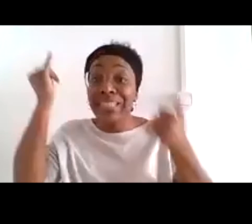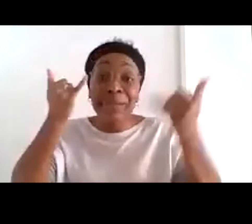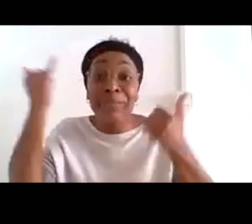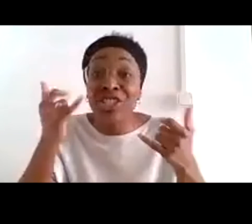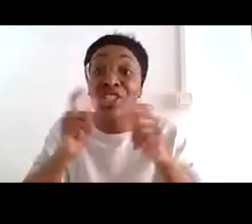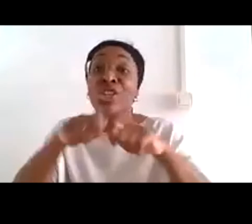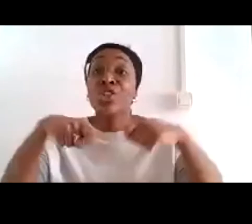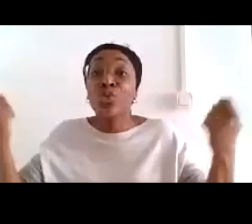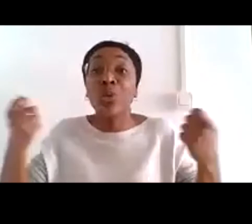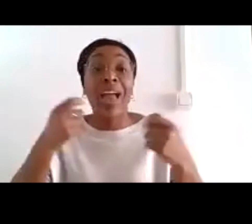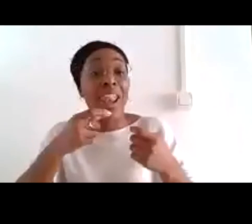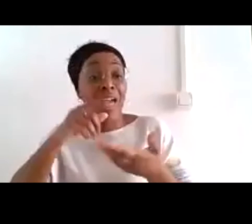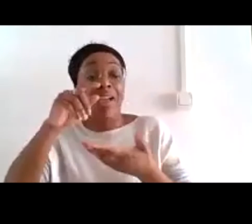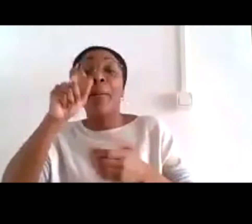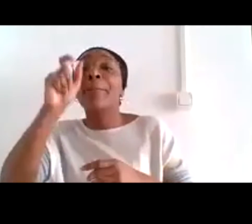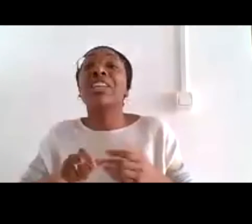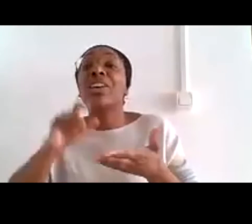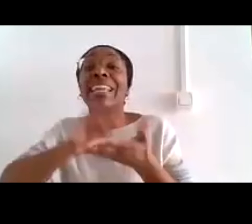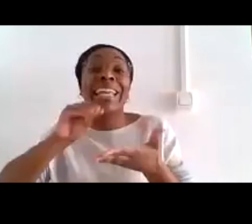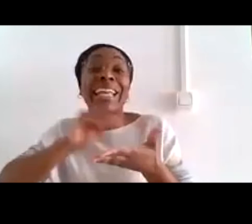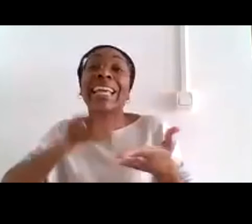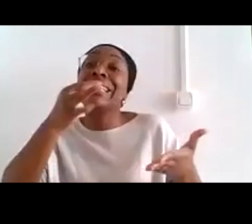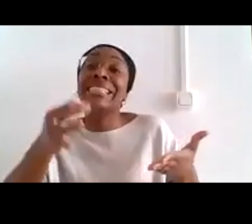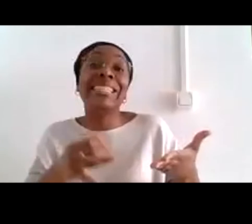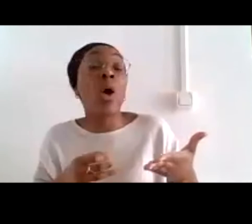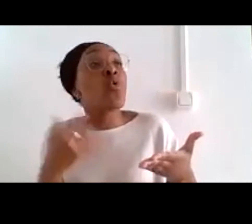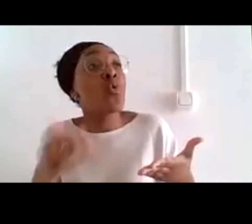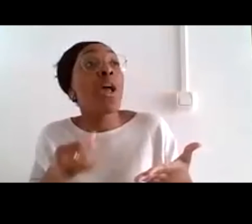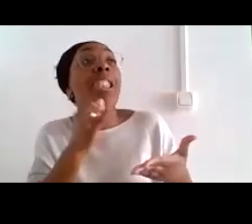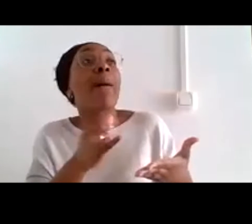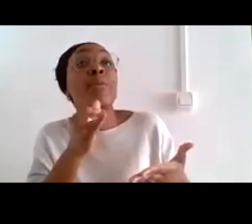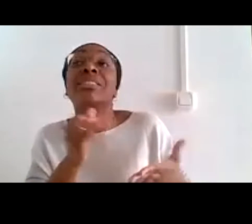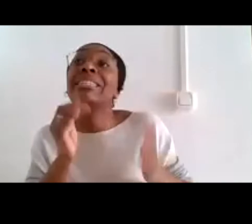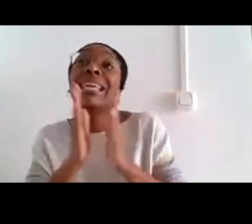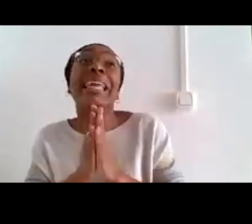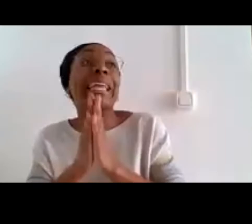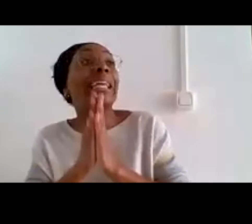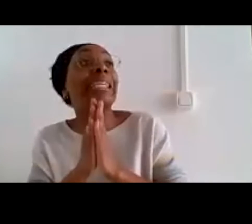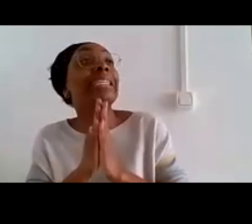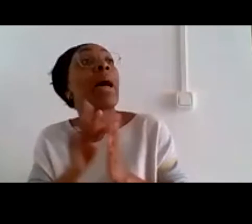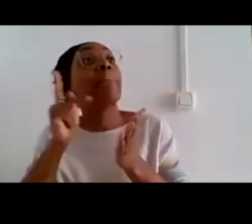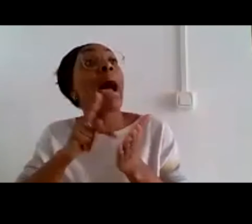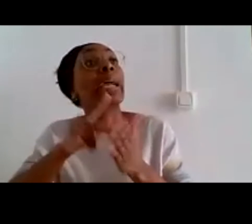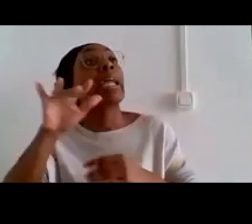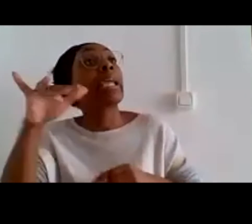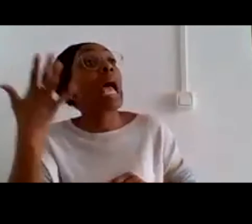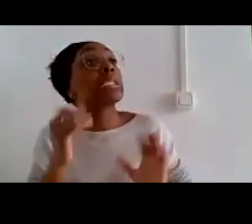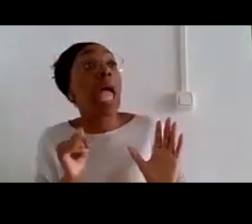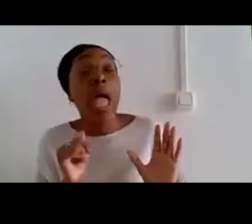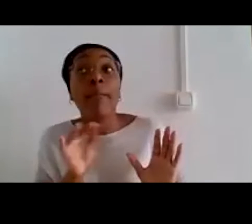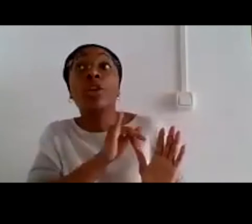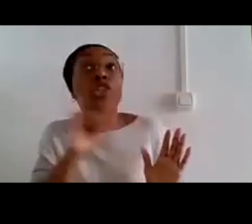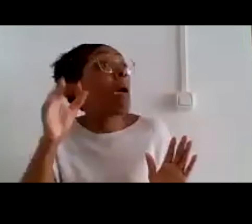dans un journal classique en disant la petite église de Fondary, 25 rue Fondary, Paris 15e, qu'on n'a jamais entendu parler